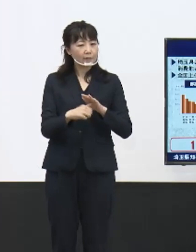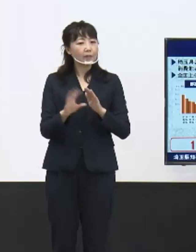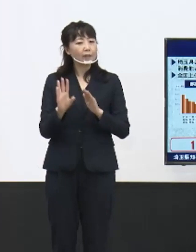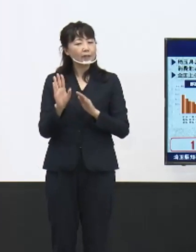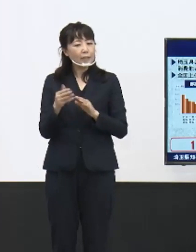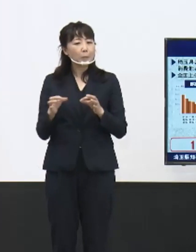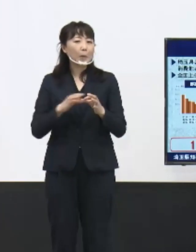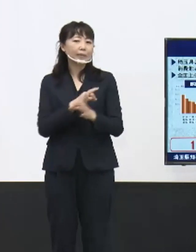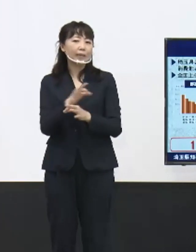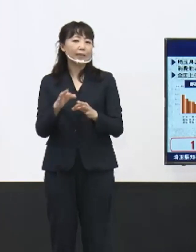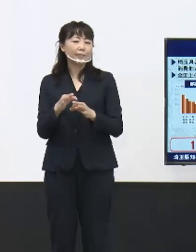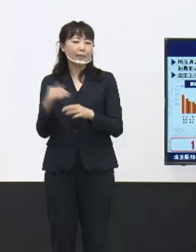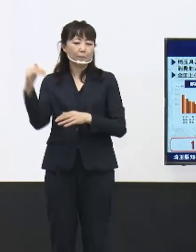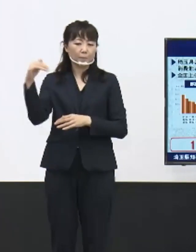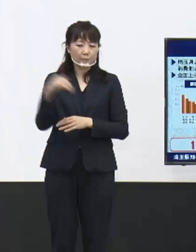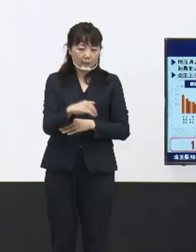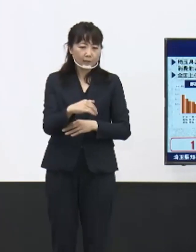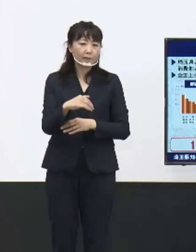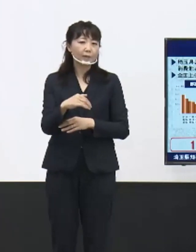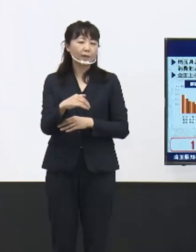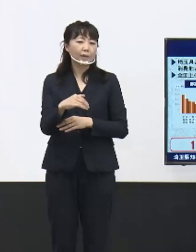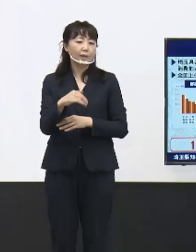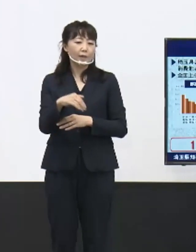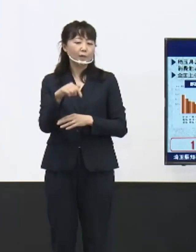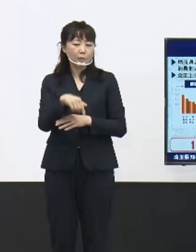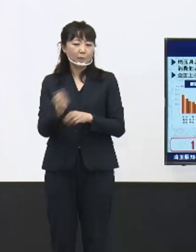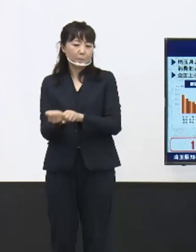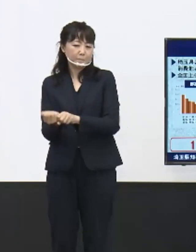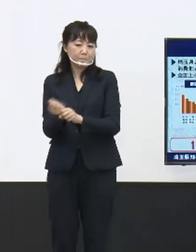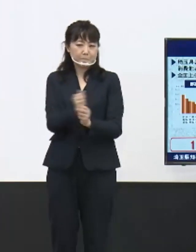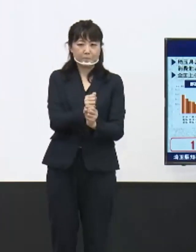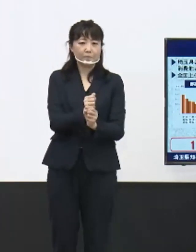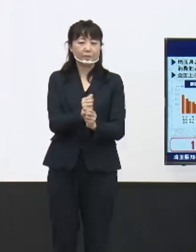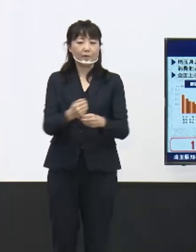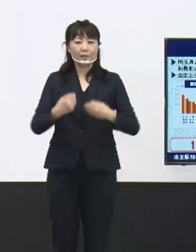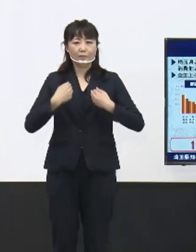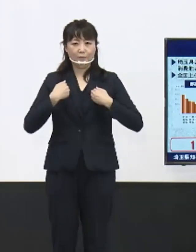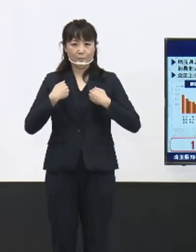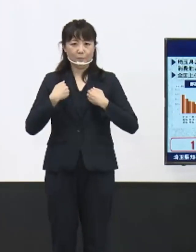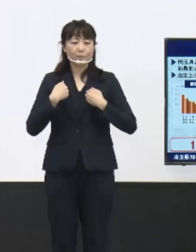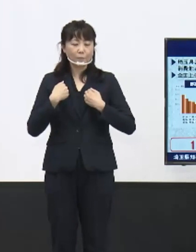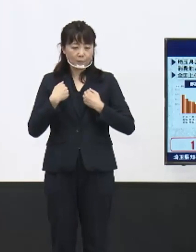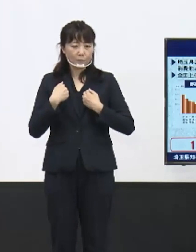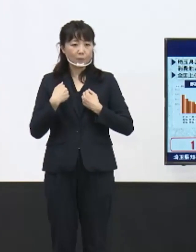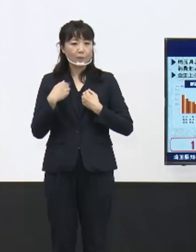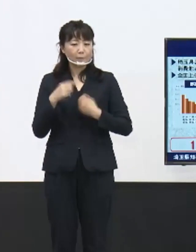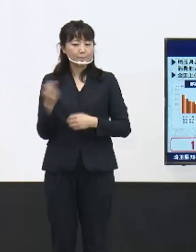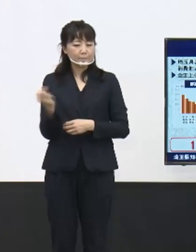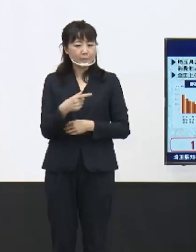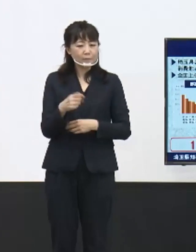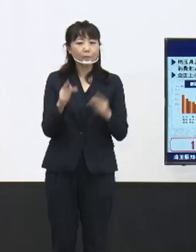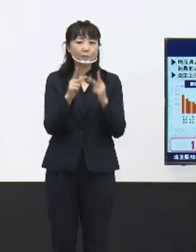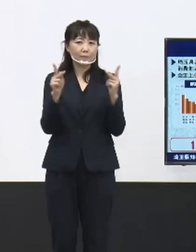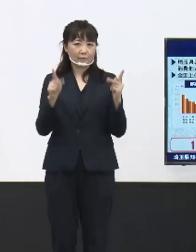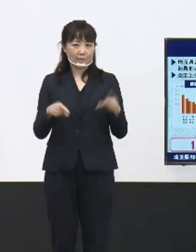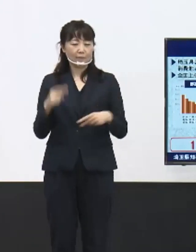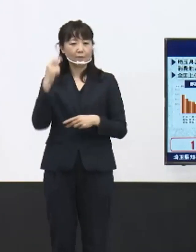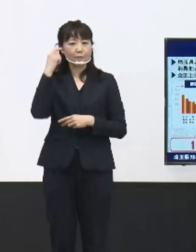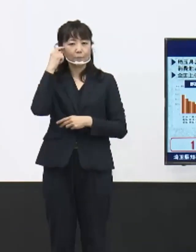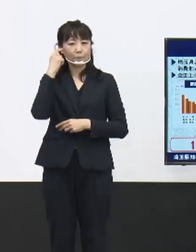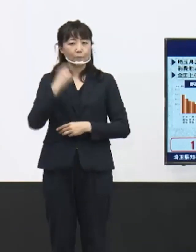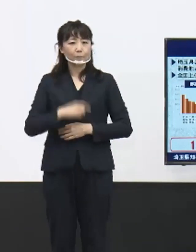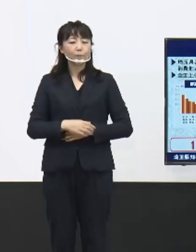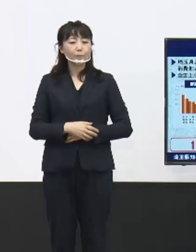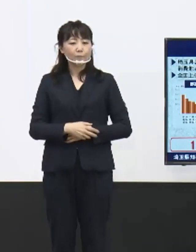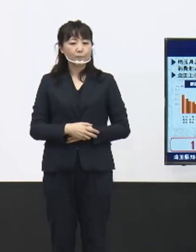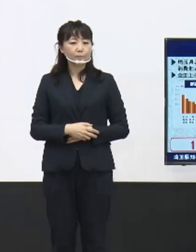は、社会、これを再生、さらには立て直していくこと、これが急務だというふうに思っ